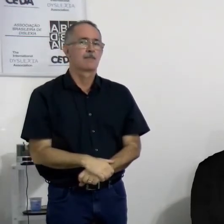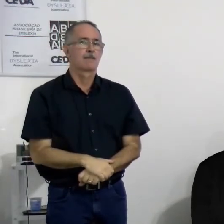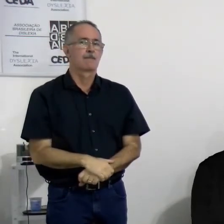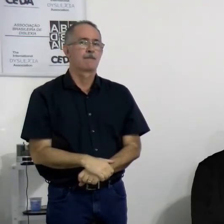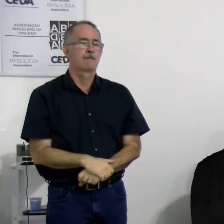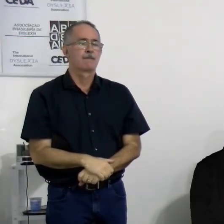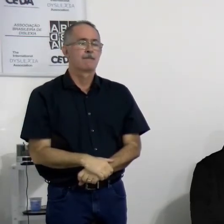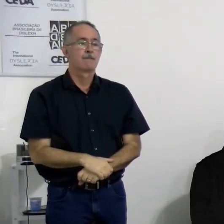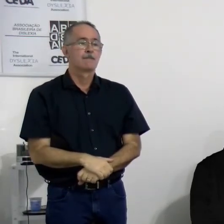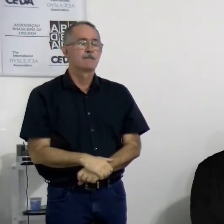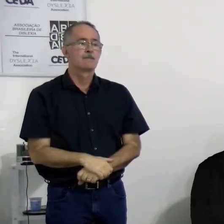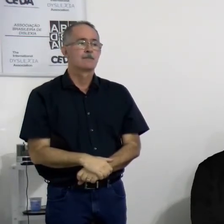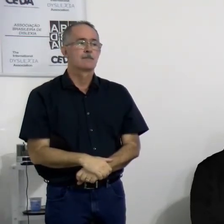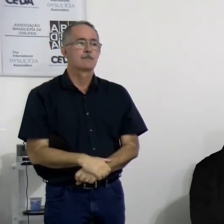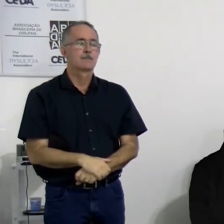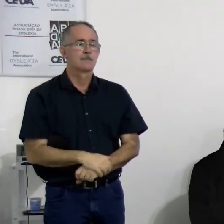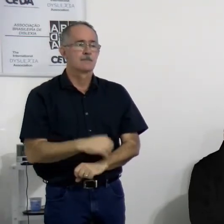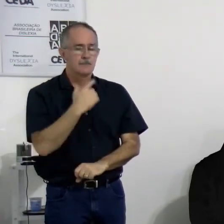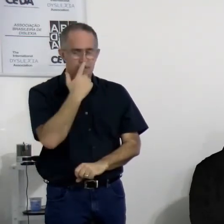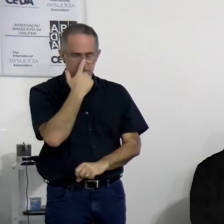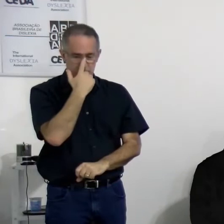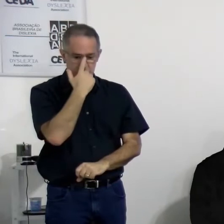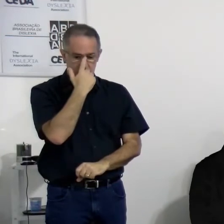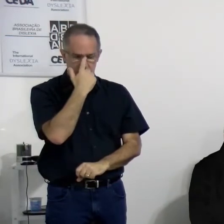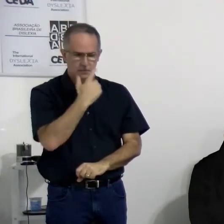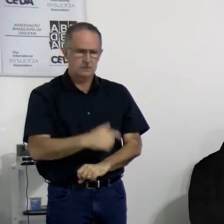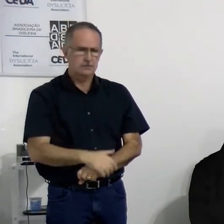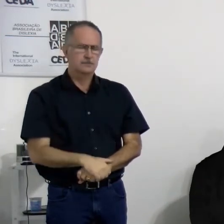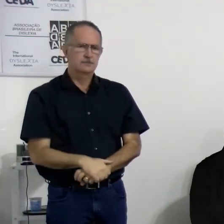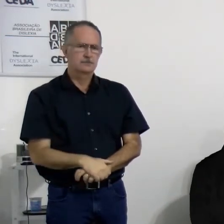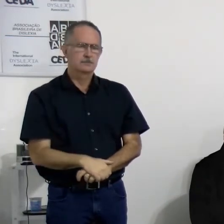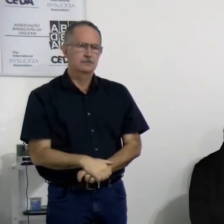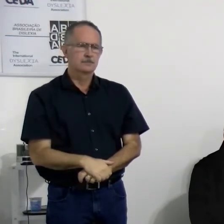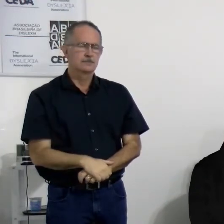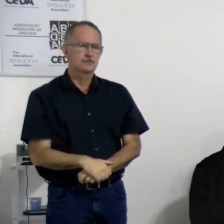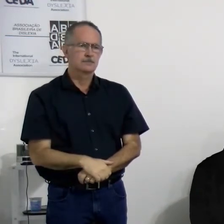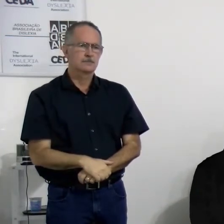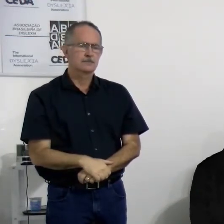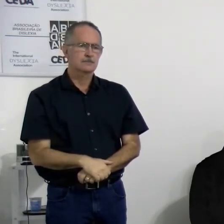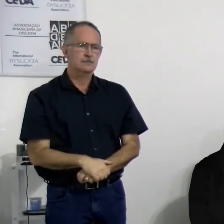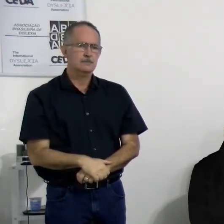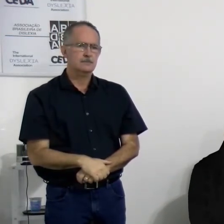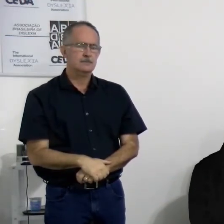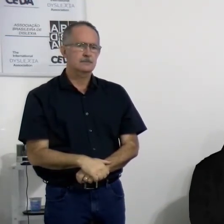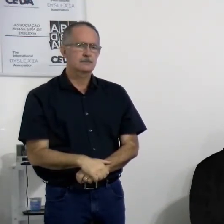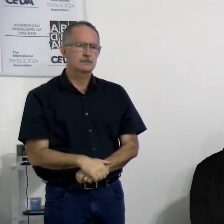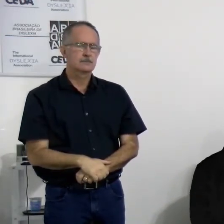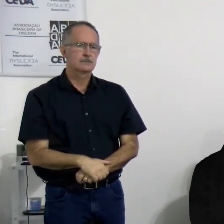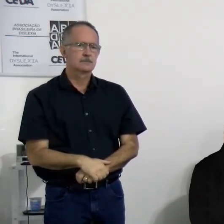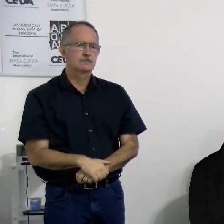So, Global Partners was an offshoot of IDA. When IDA realized